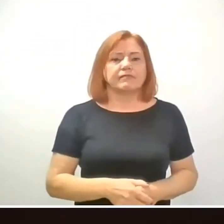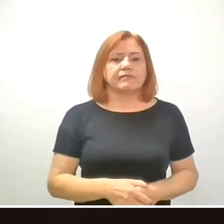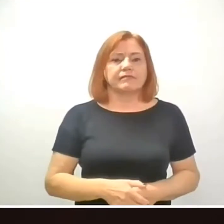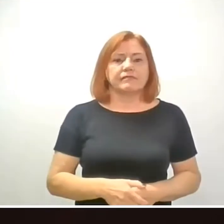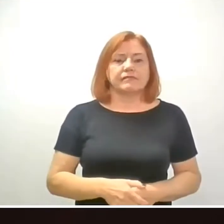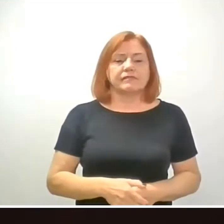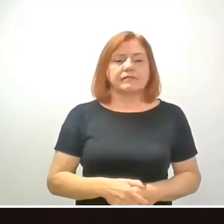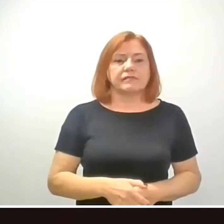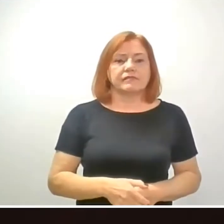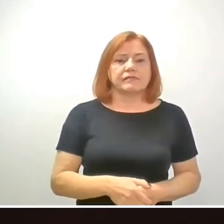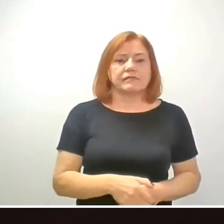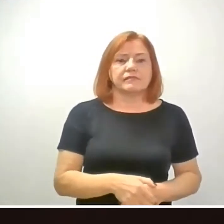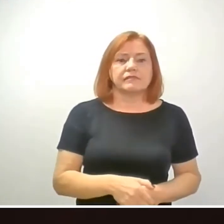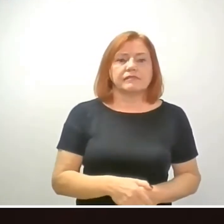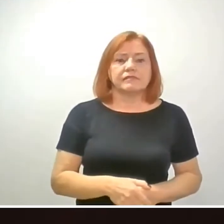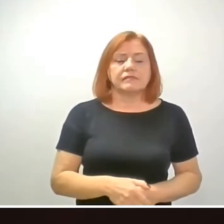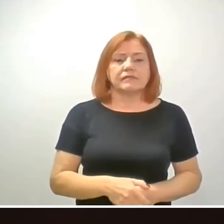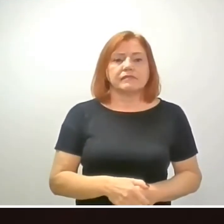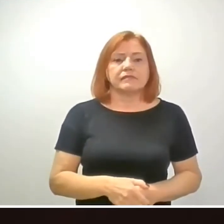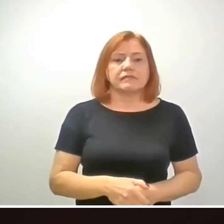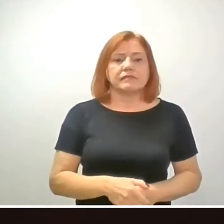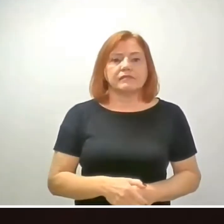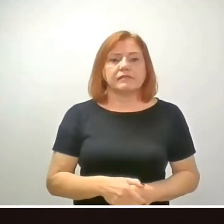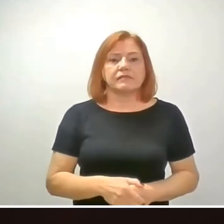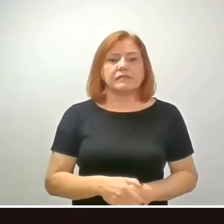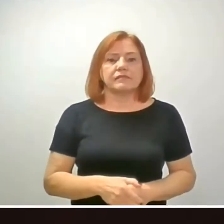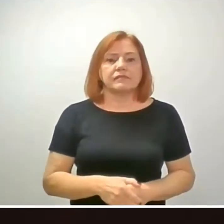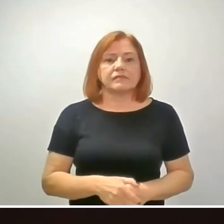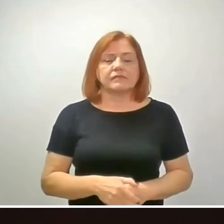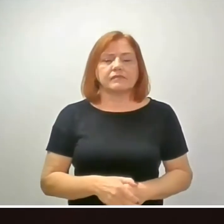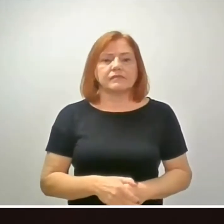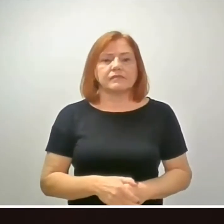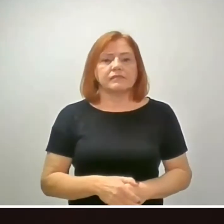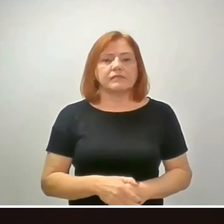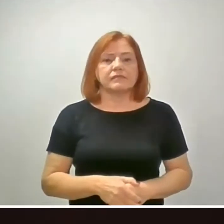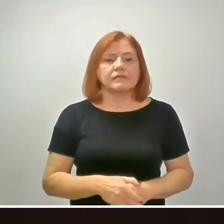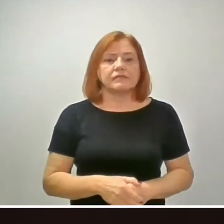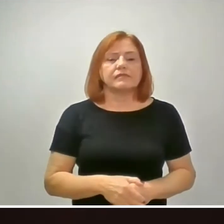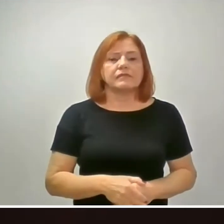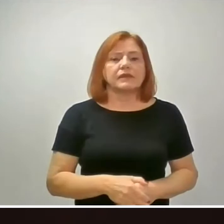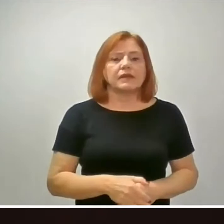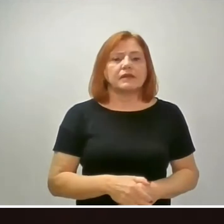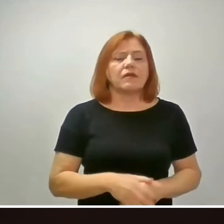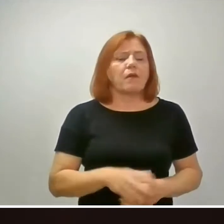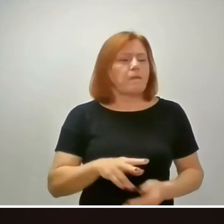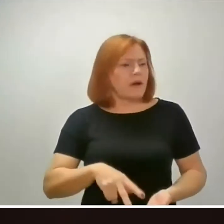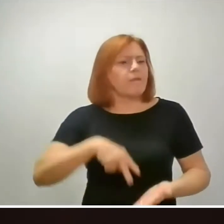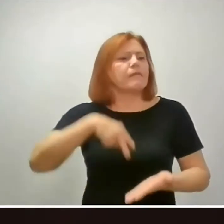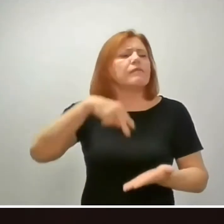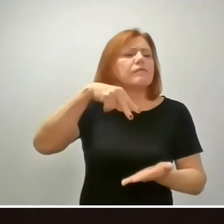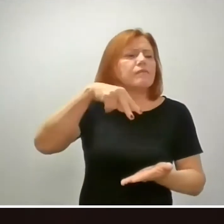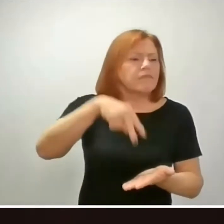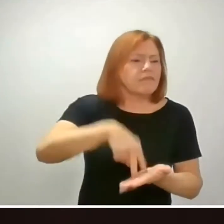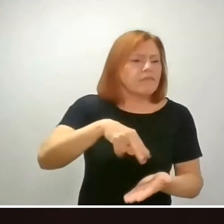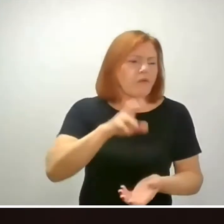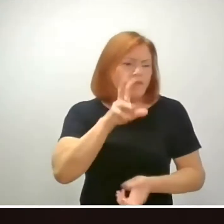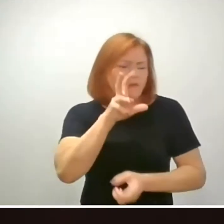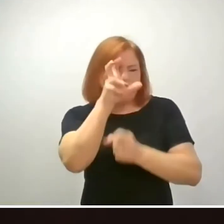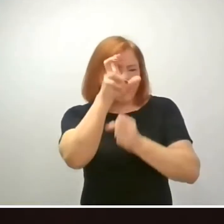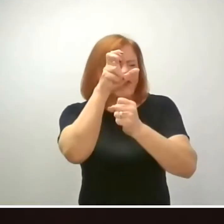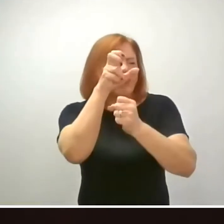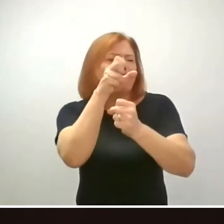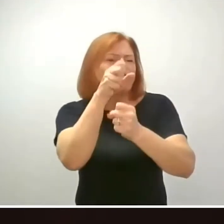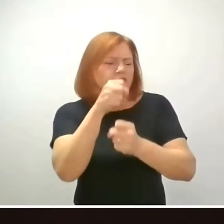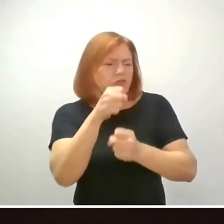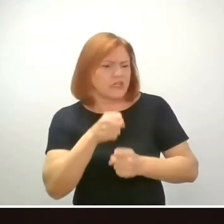o bispo, né, os bispos começaram a fortalecer o poder do